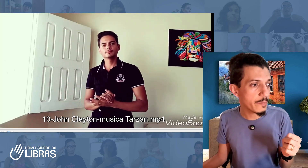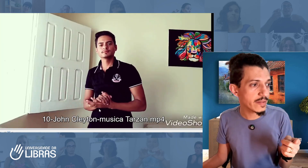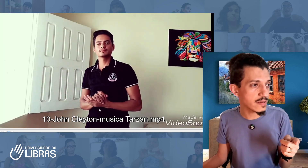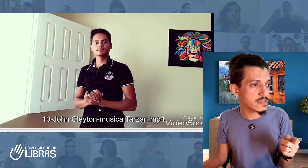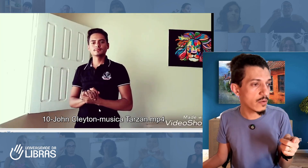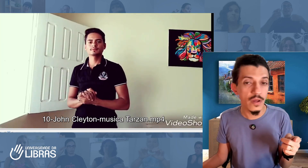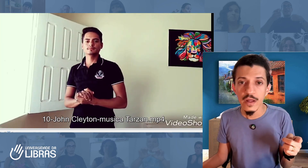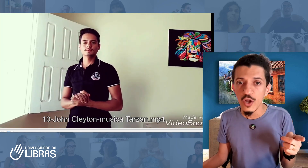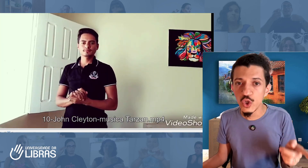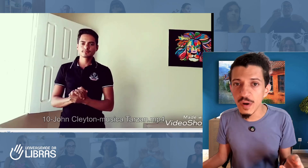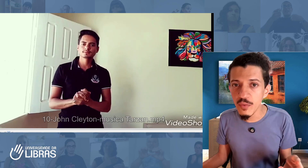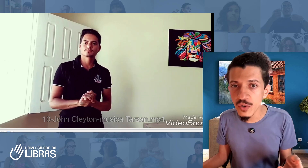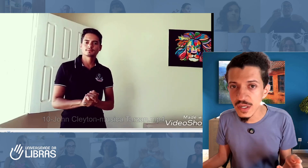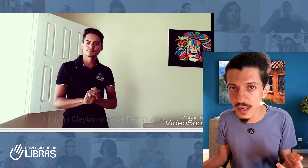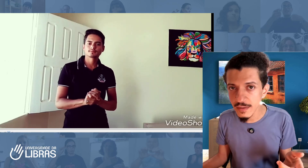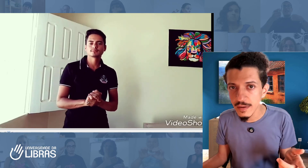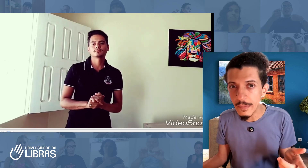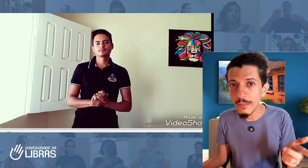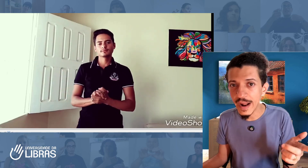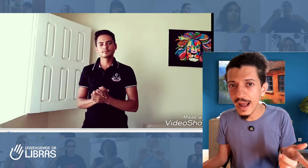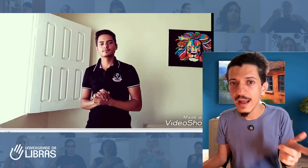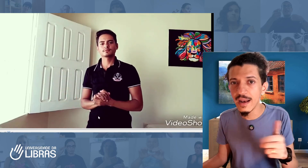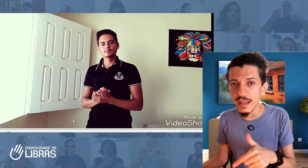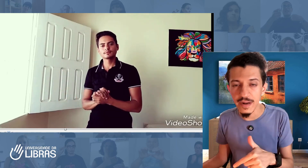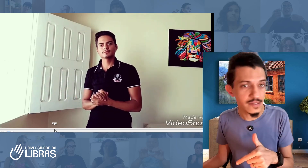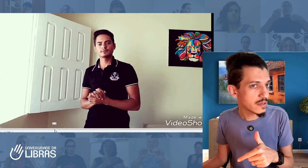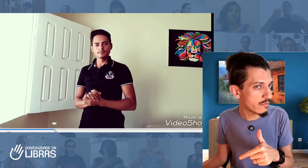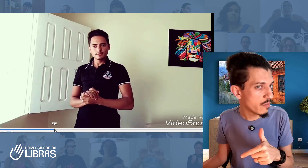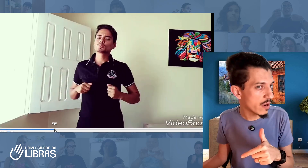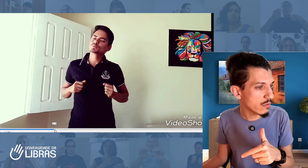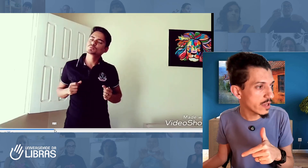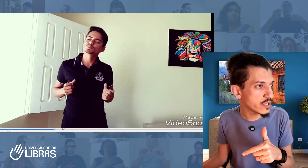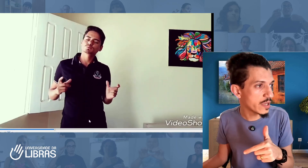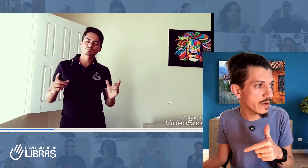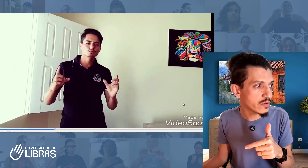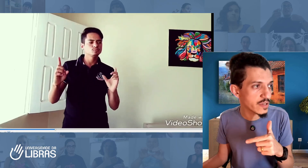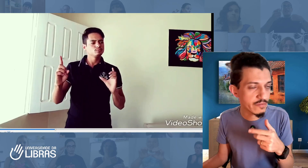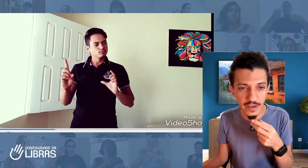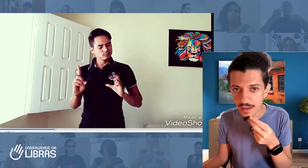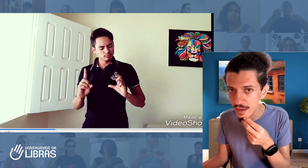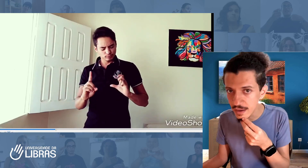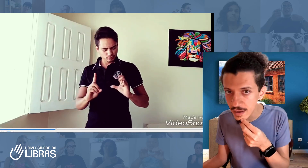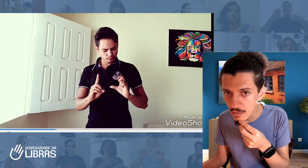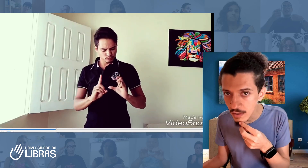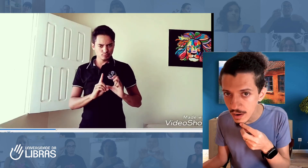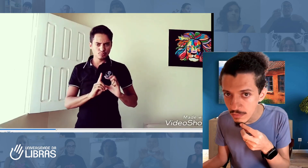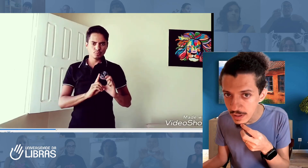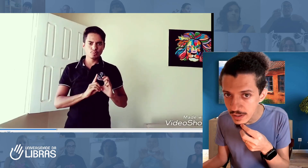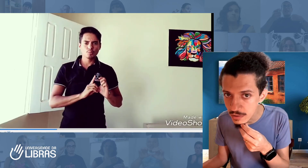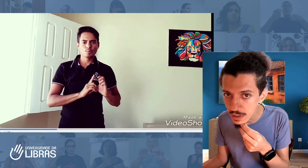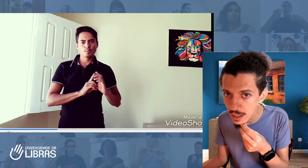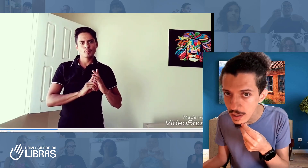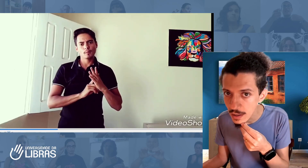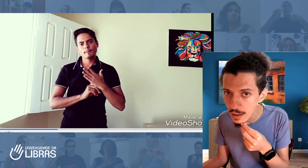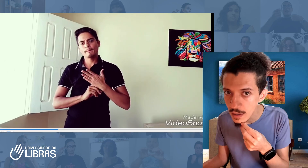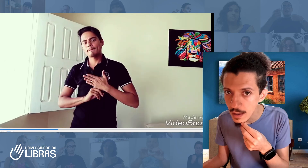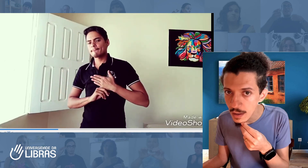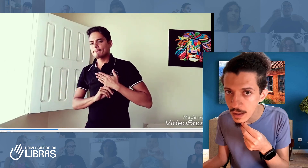a interpretação de uma música para Libras. Vou pular um trecho aqui para você ver aqui, vou colocar um trechinho